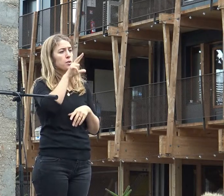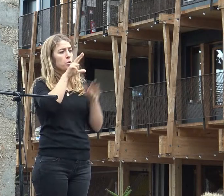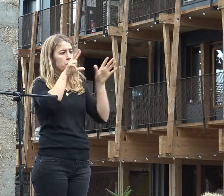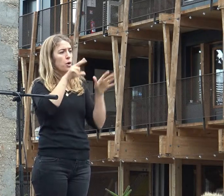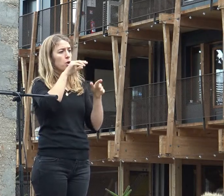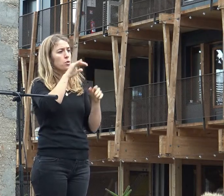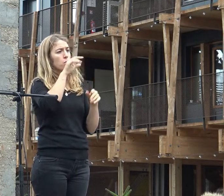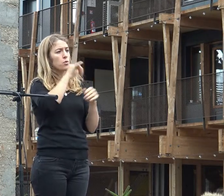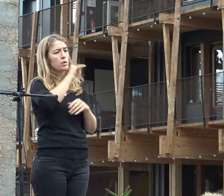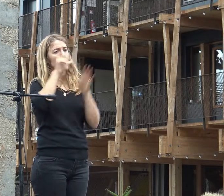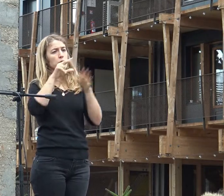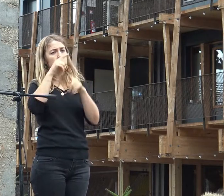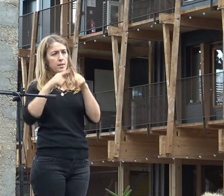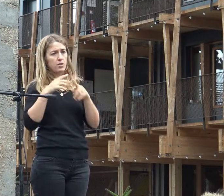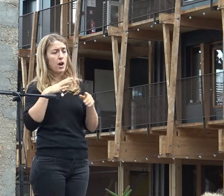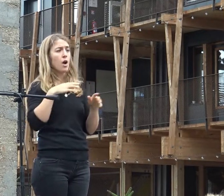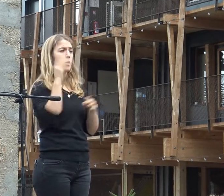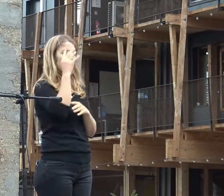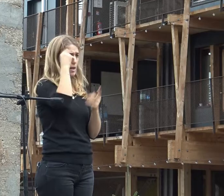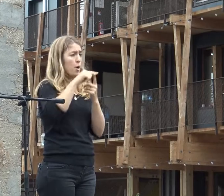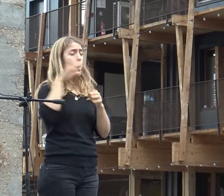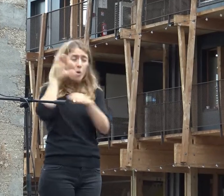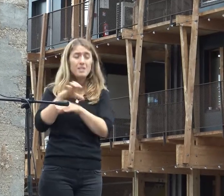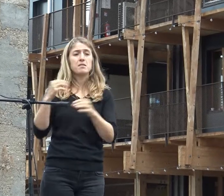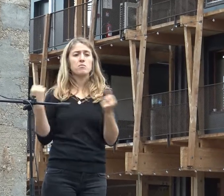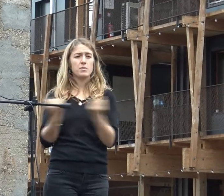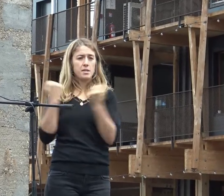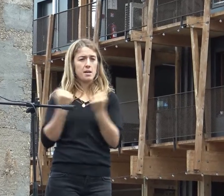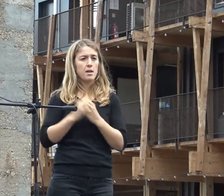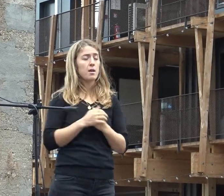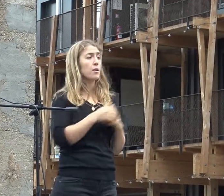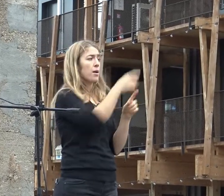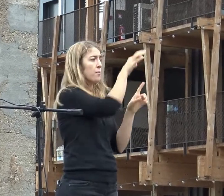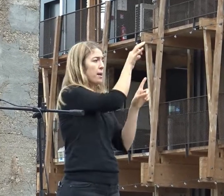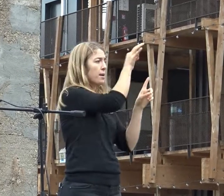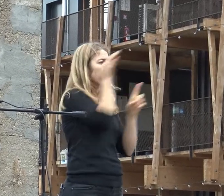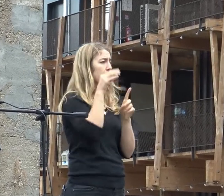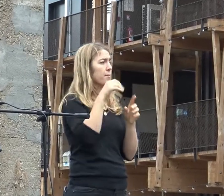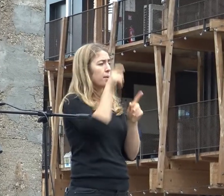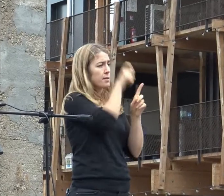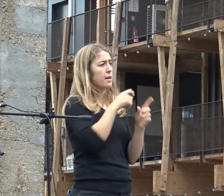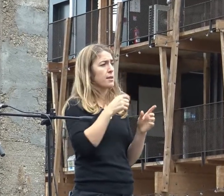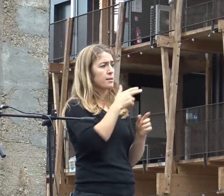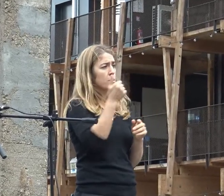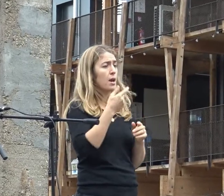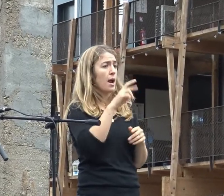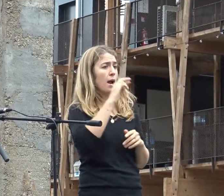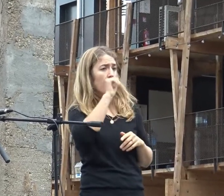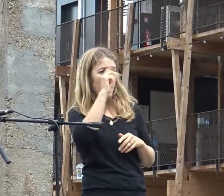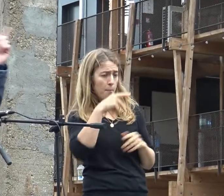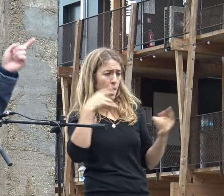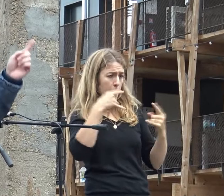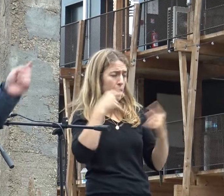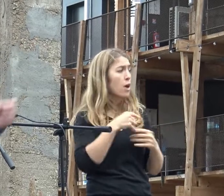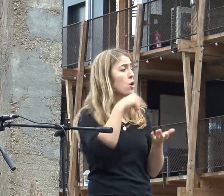22h30, on organise une conférence sur l'anti-pub avec le représentant national du rap qui viendra à Nantes. Ça se